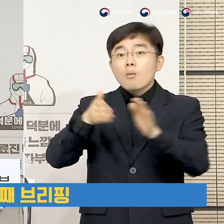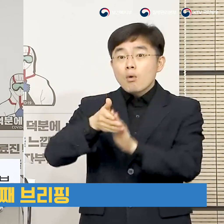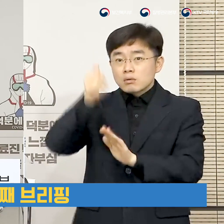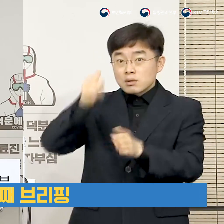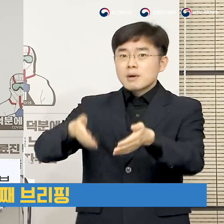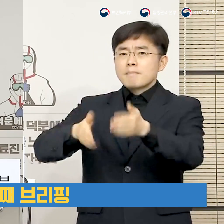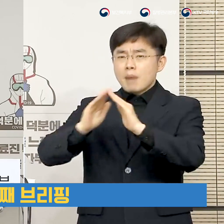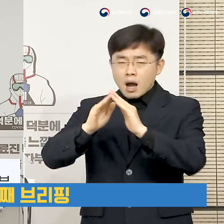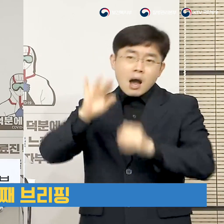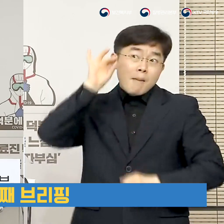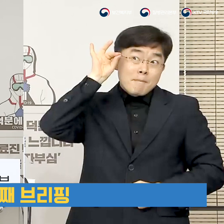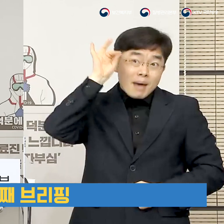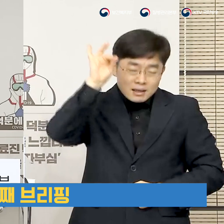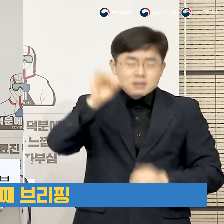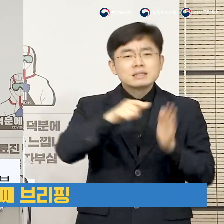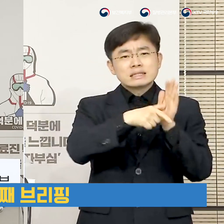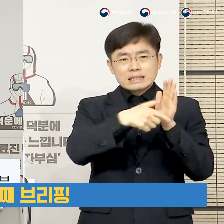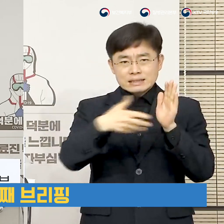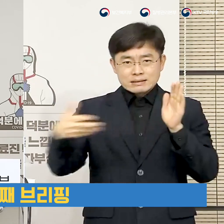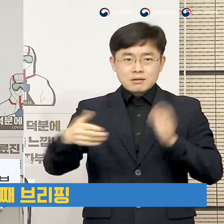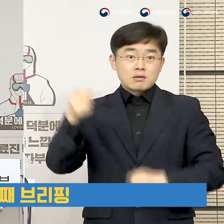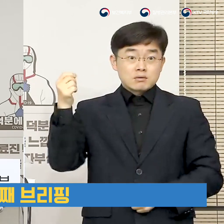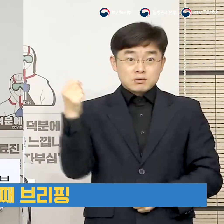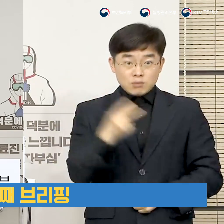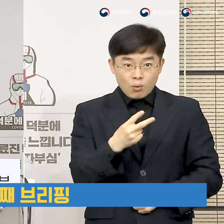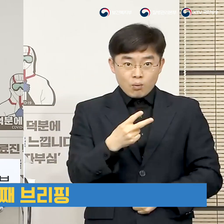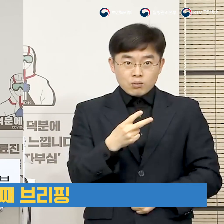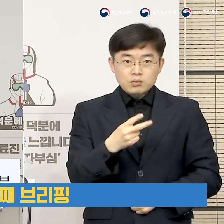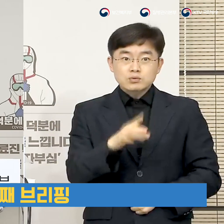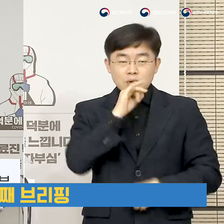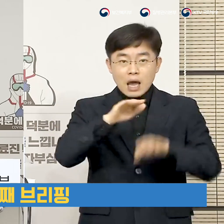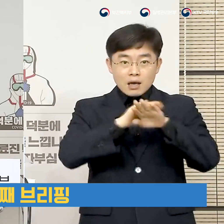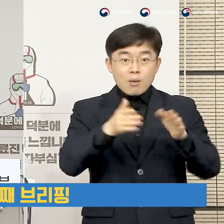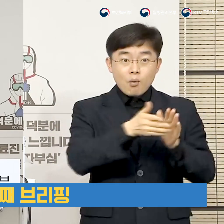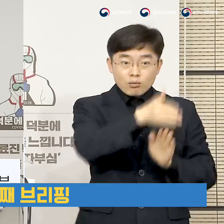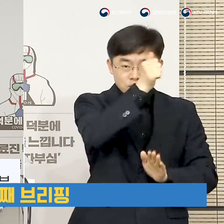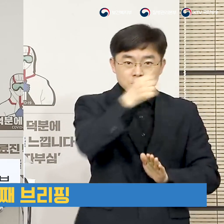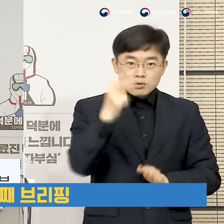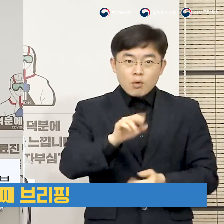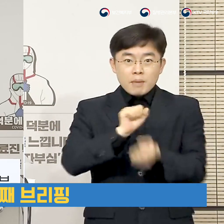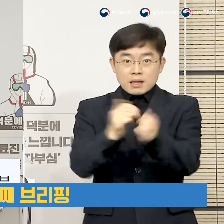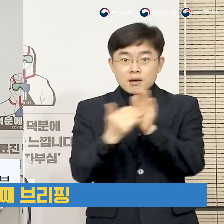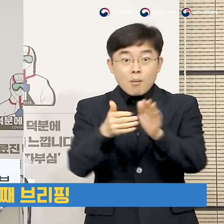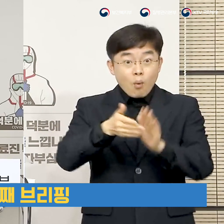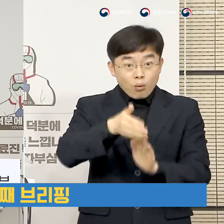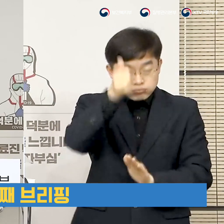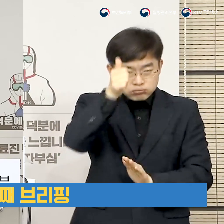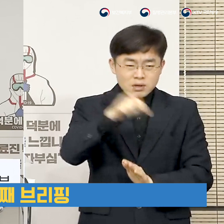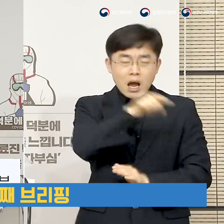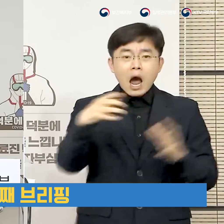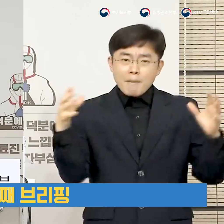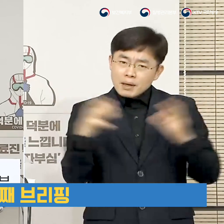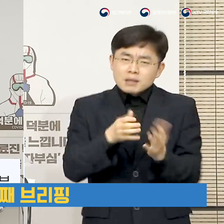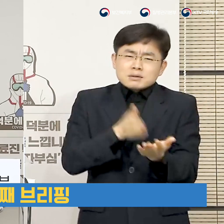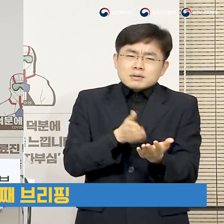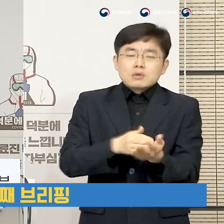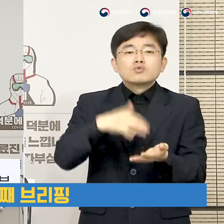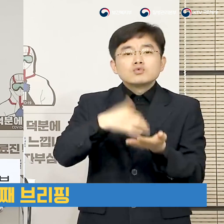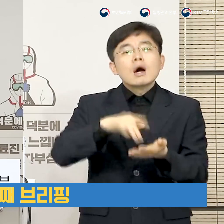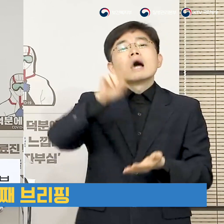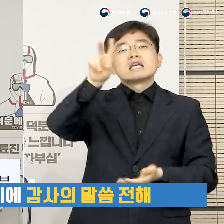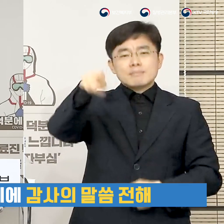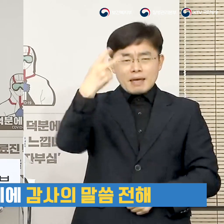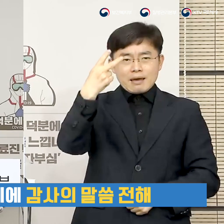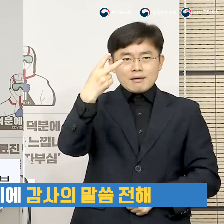지 100일째 되는 날인 동시에 중수본과 방대본의 200번째 브리핑이 진행되는